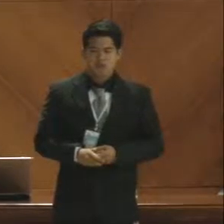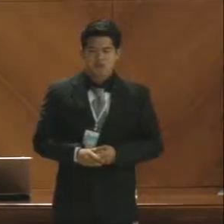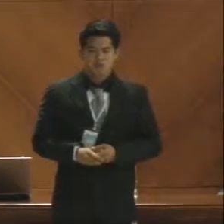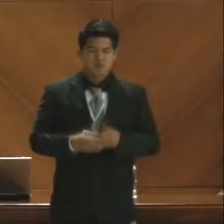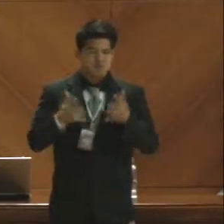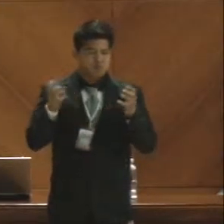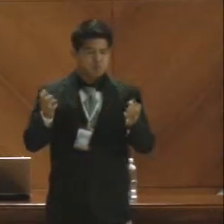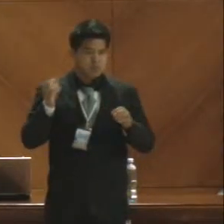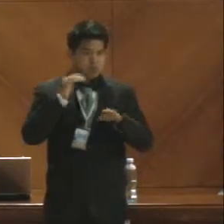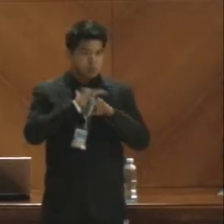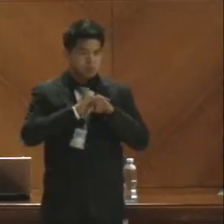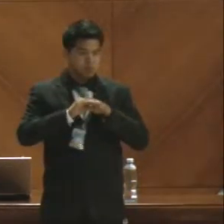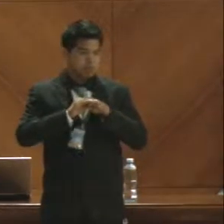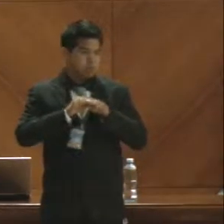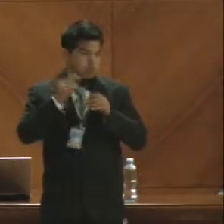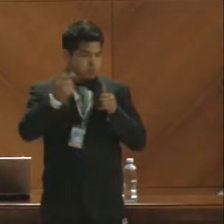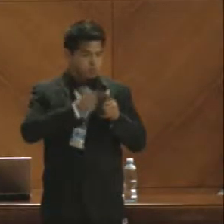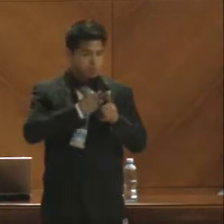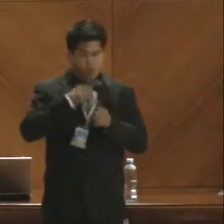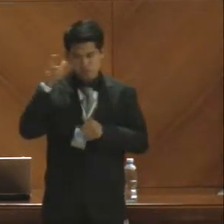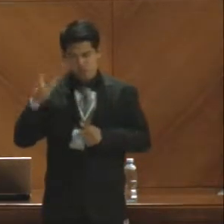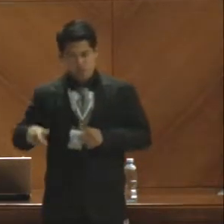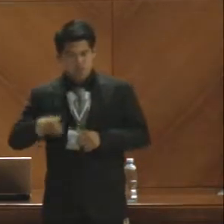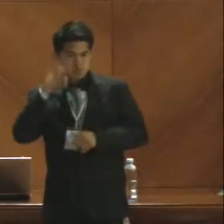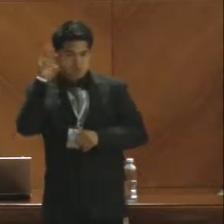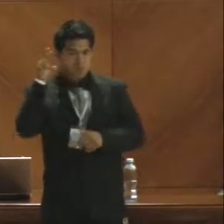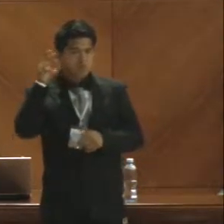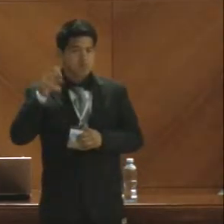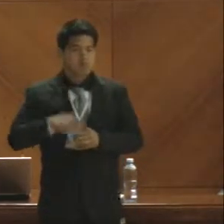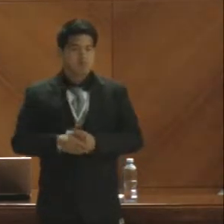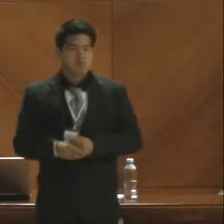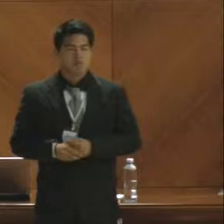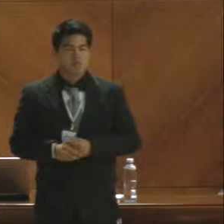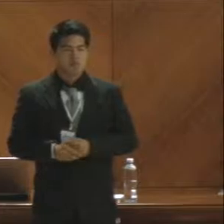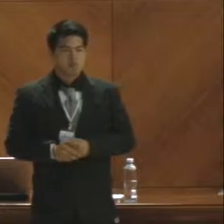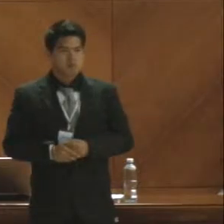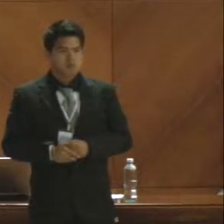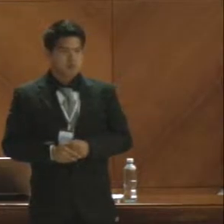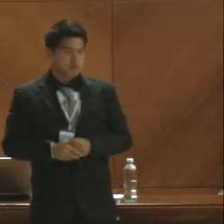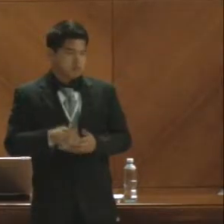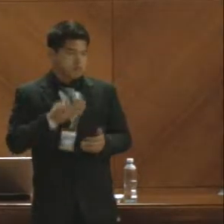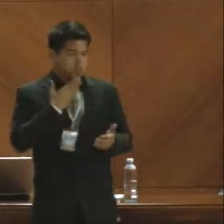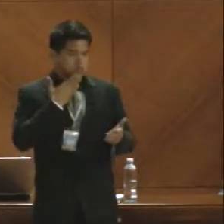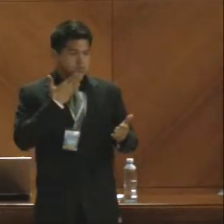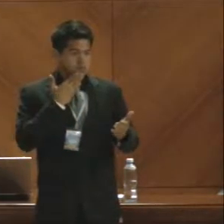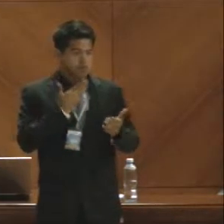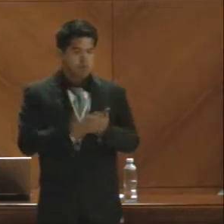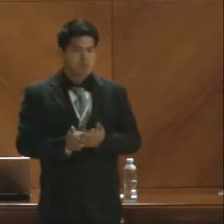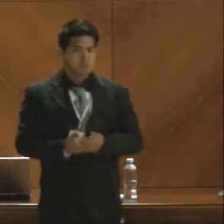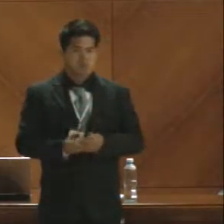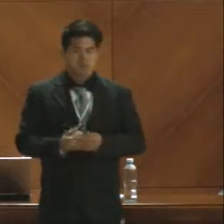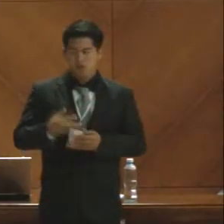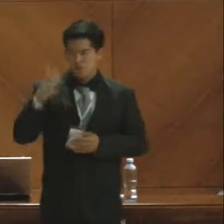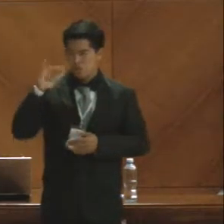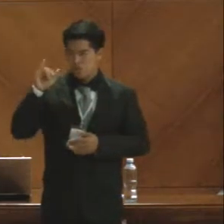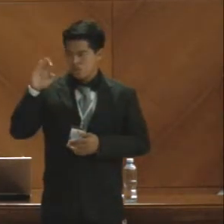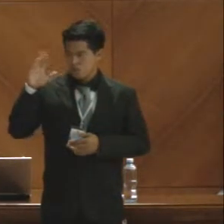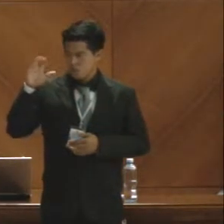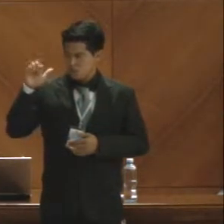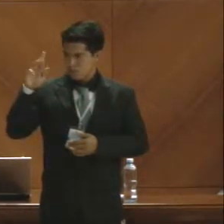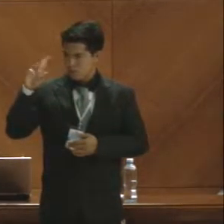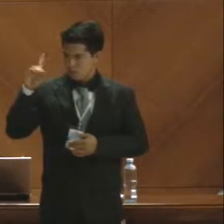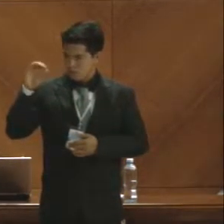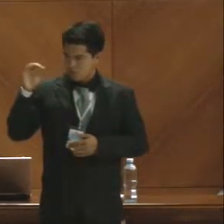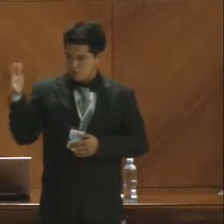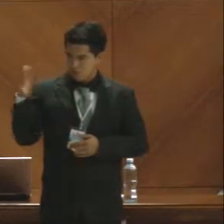Quiero invitar a nuestro primer expositor. Desde ya el agradecimiento lo hace el licenciado Ricardo Bueno, así lo ha pedido, que se